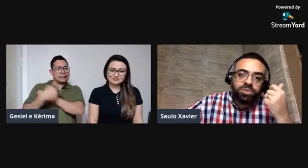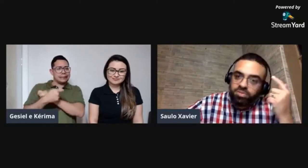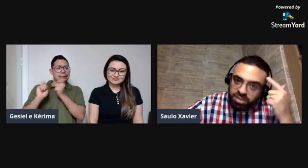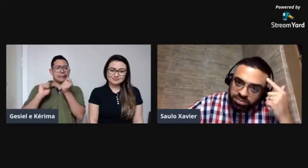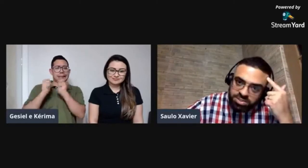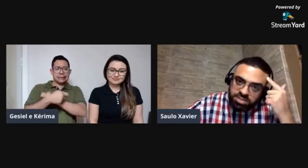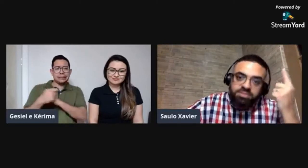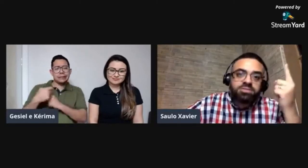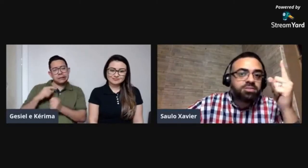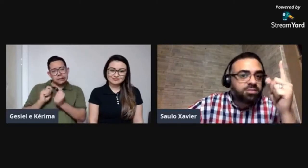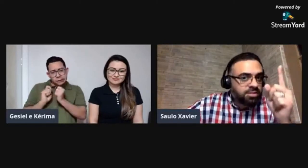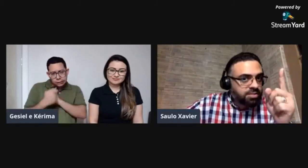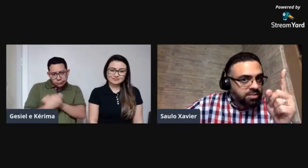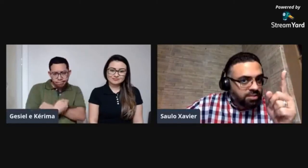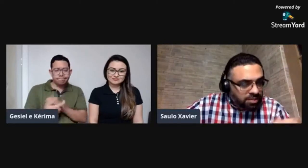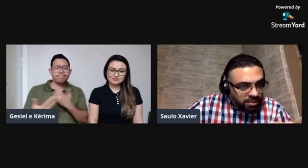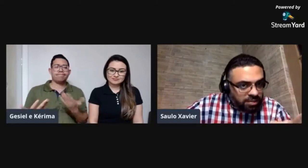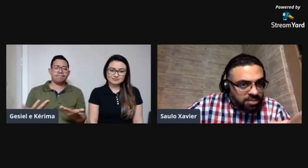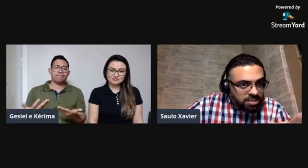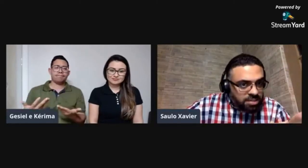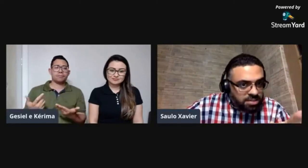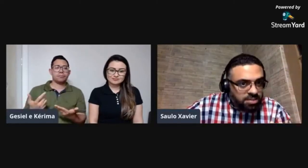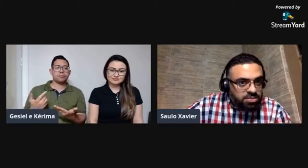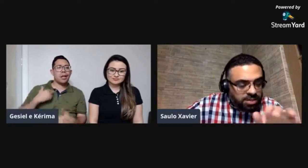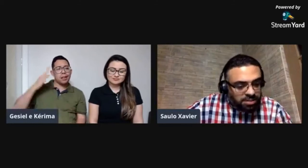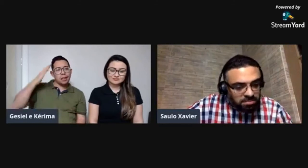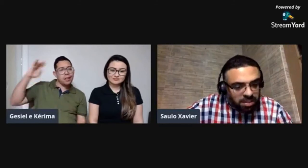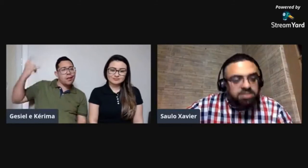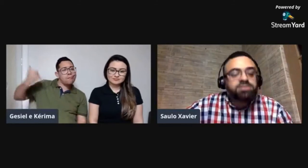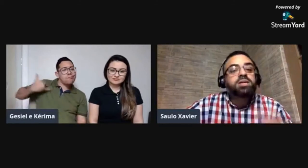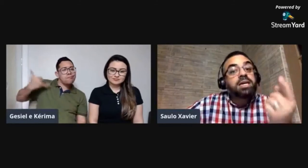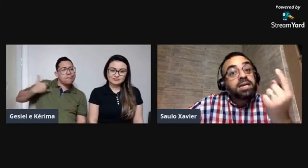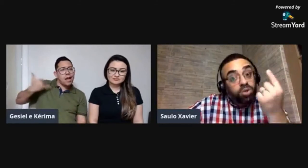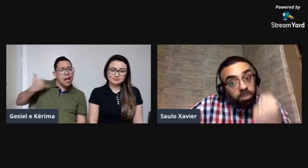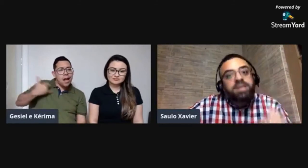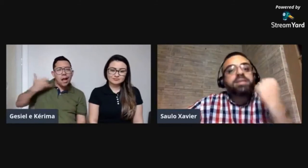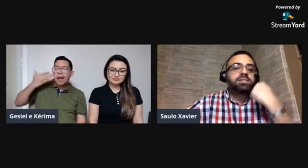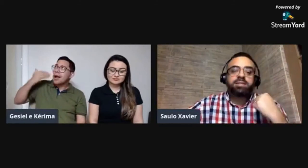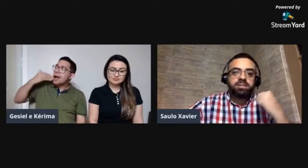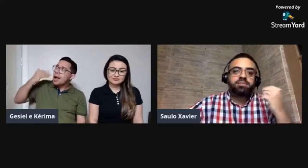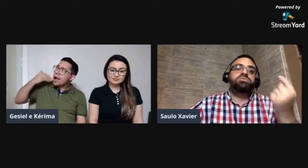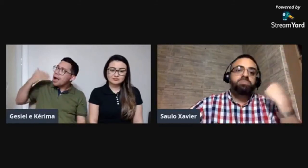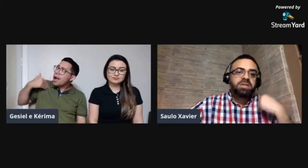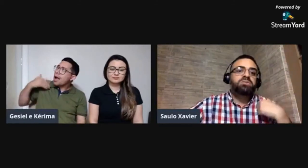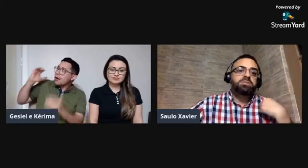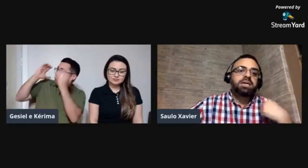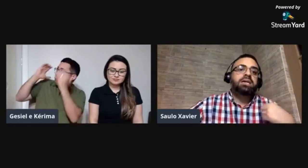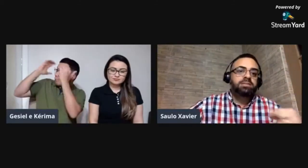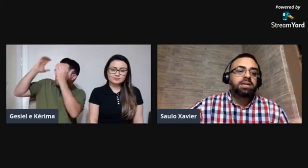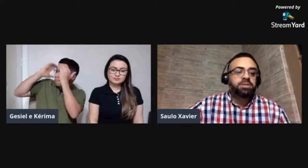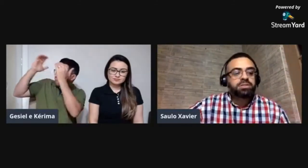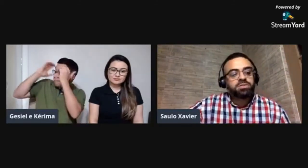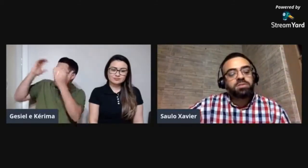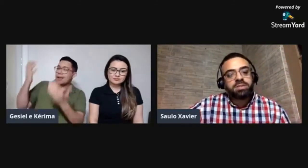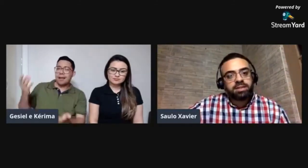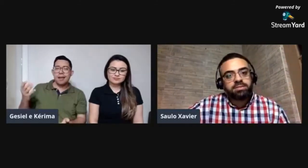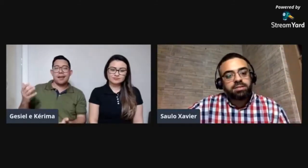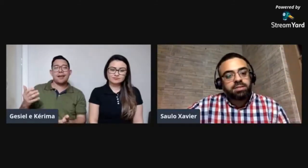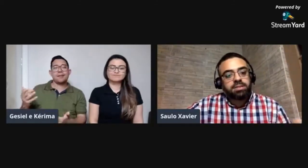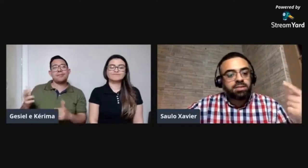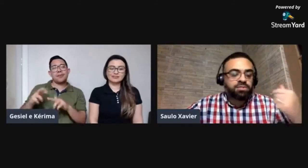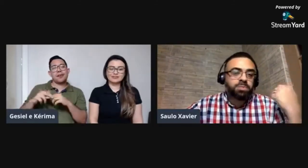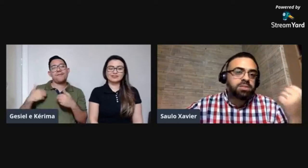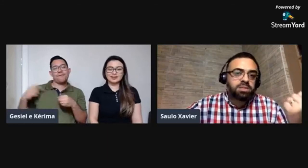bom ouvir a voz de Deus, entender e discernir em Deus cada passo e obedecer a Deus para voltar na hora de